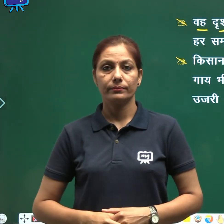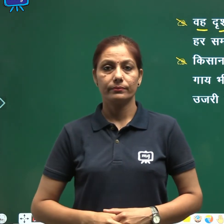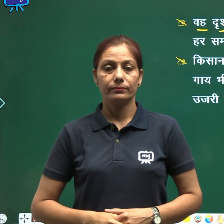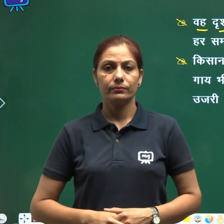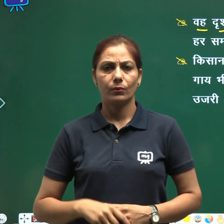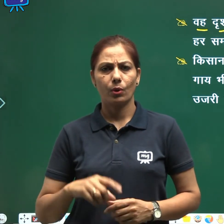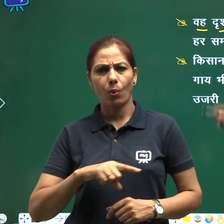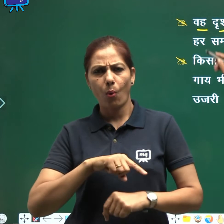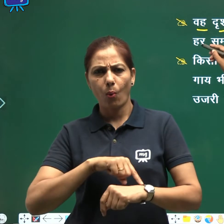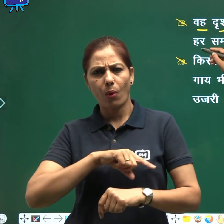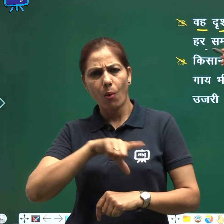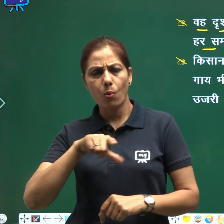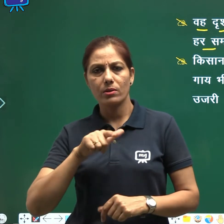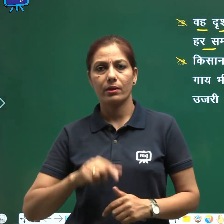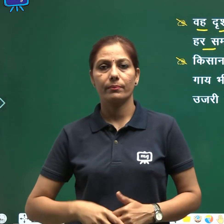हर समय